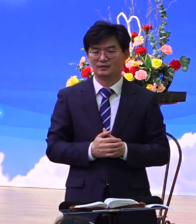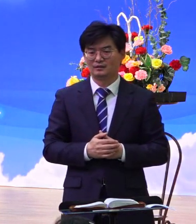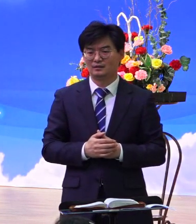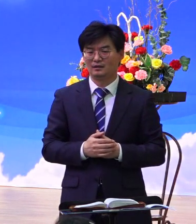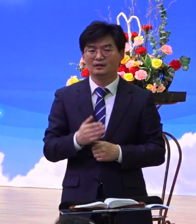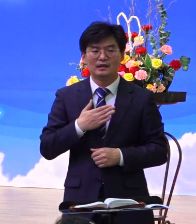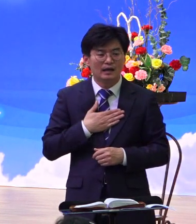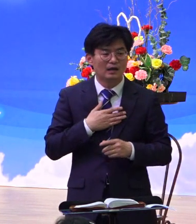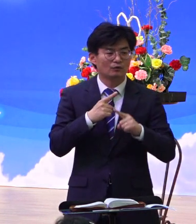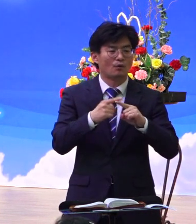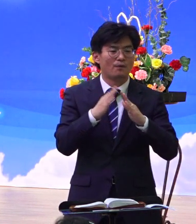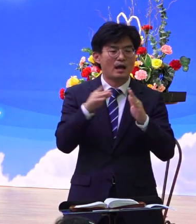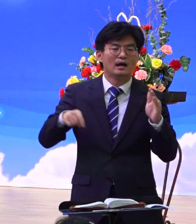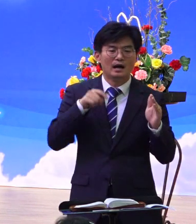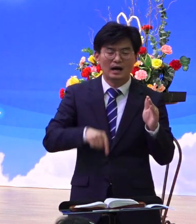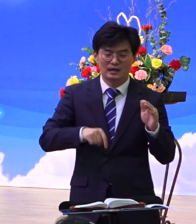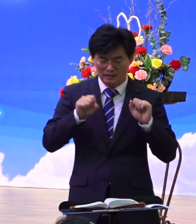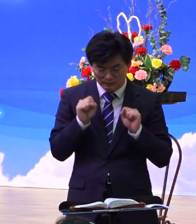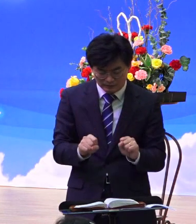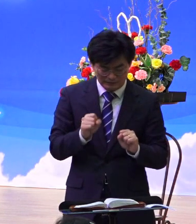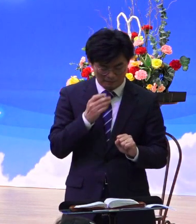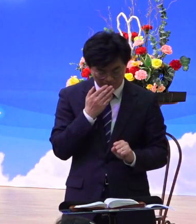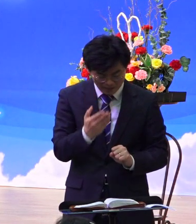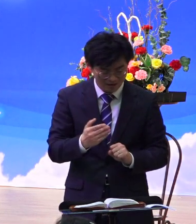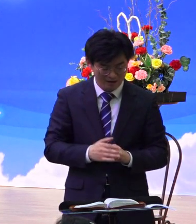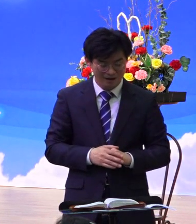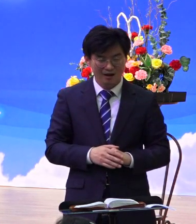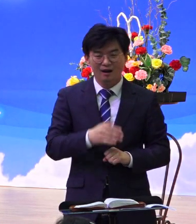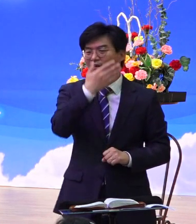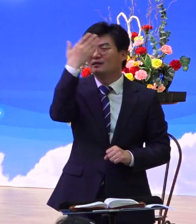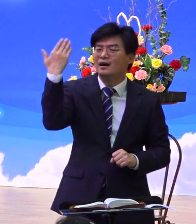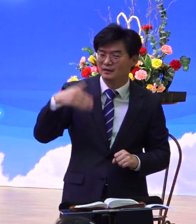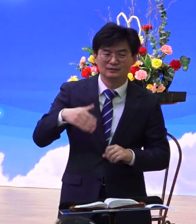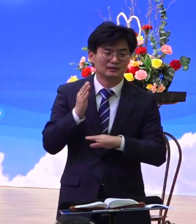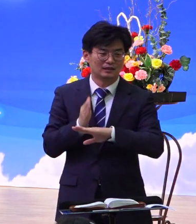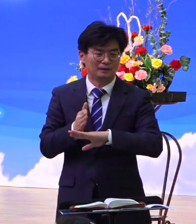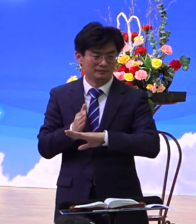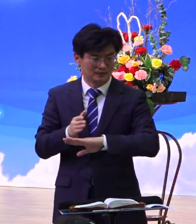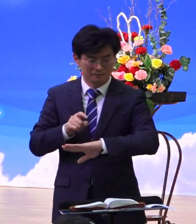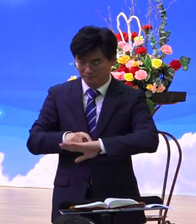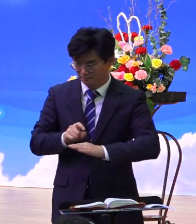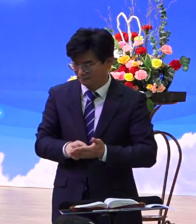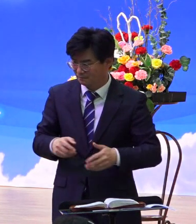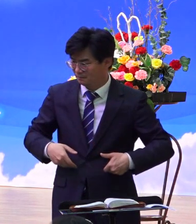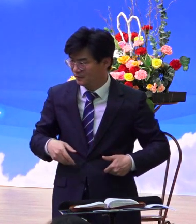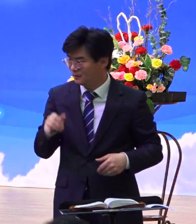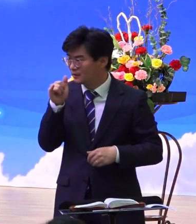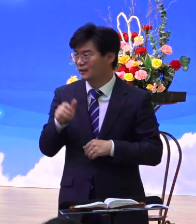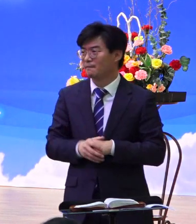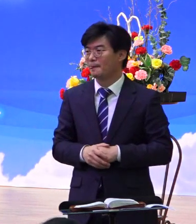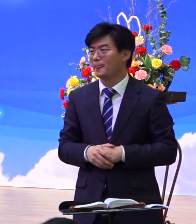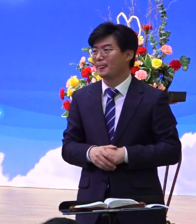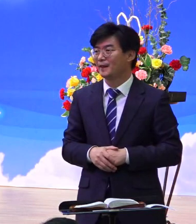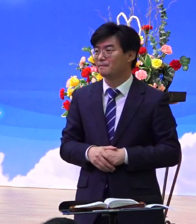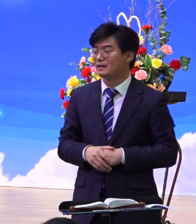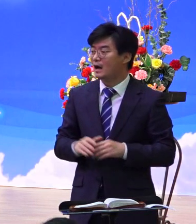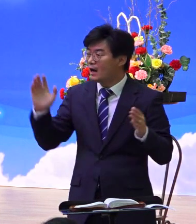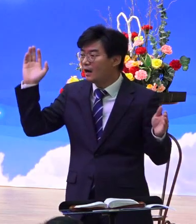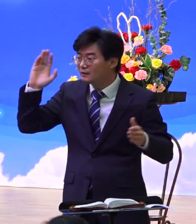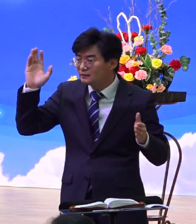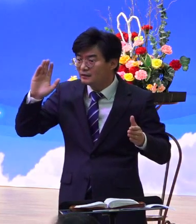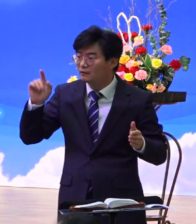특히 청소년 시기에 있는 혹은 청년도 사춘기에 있는 우리 초등학생 아이들도 우리 집 가난해, 우리 집은